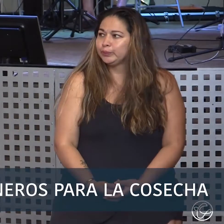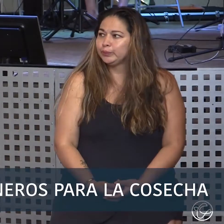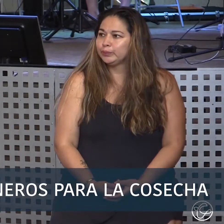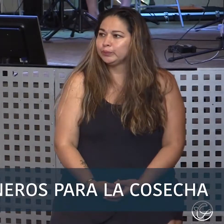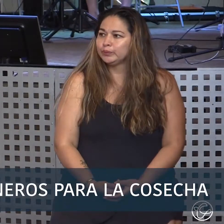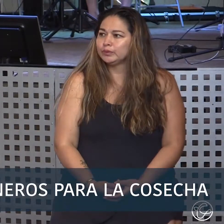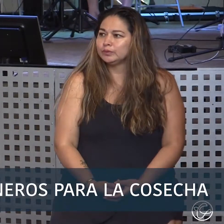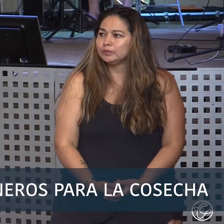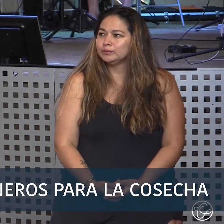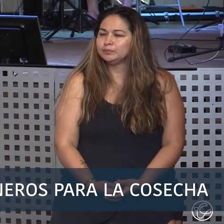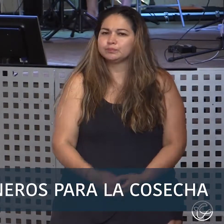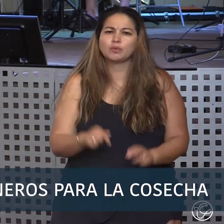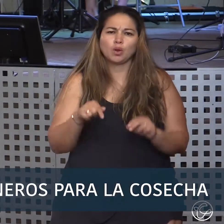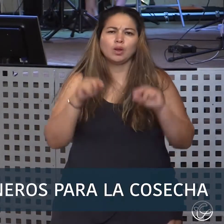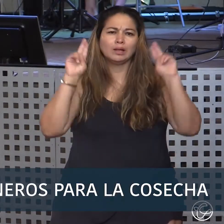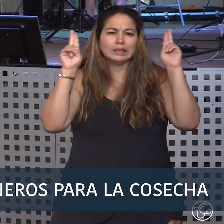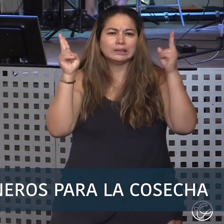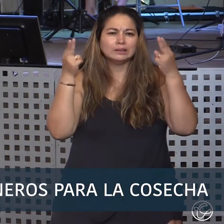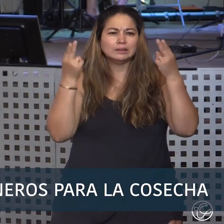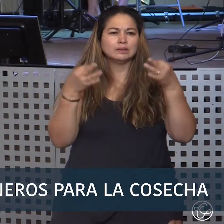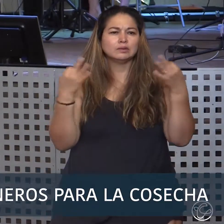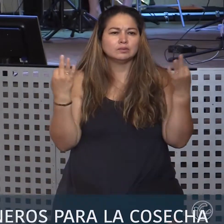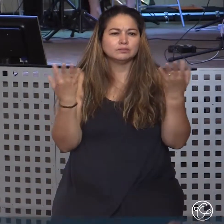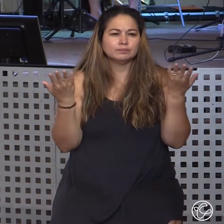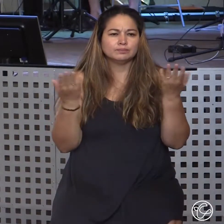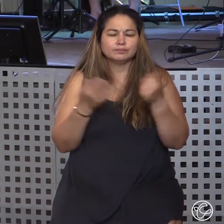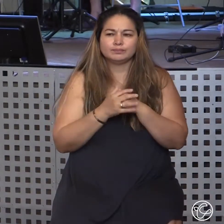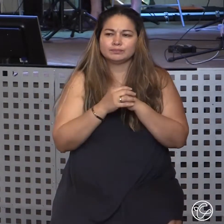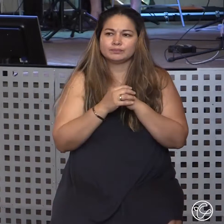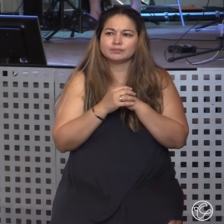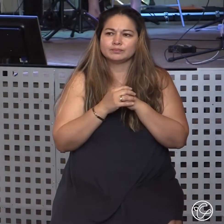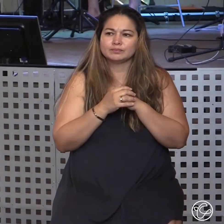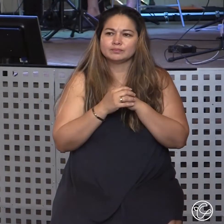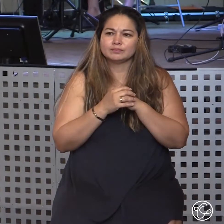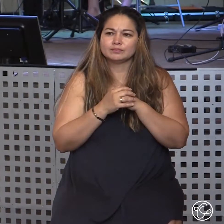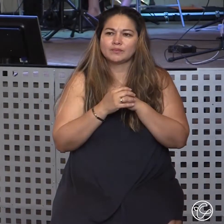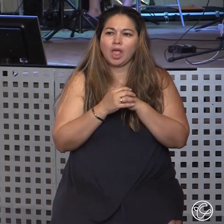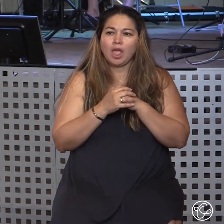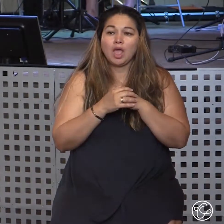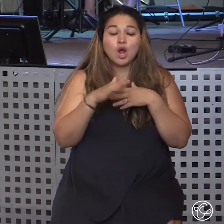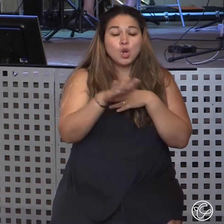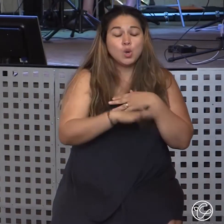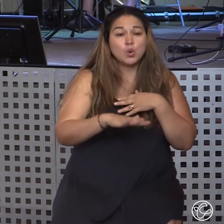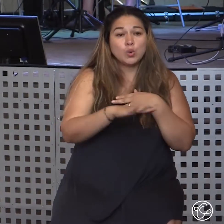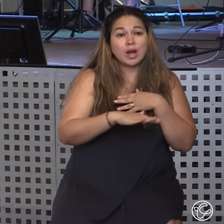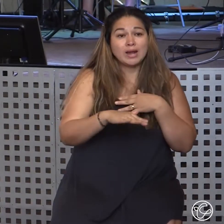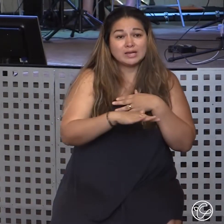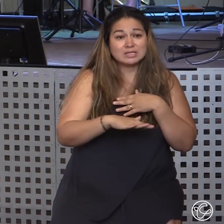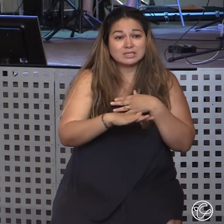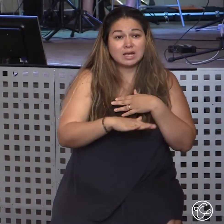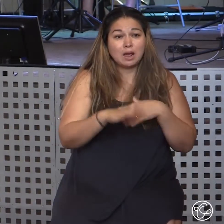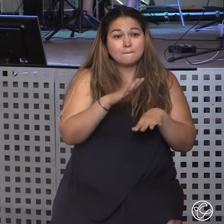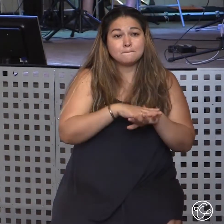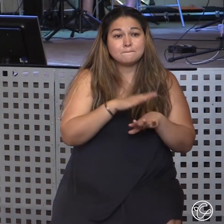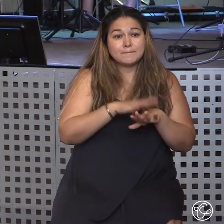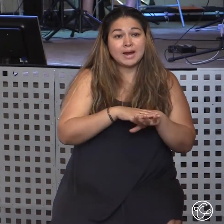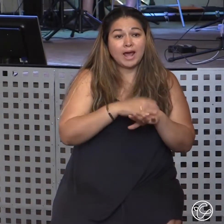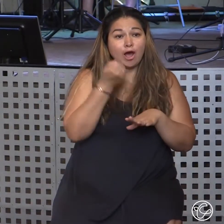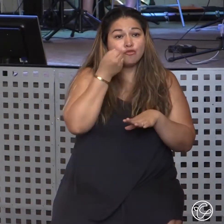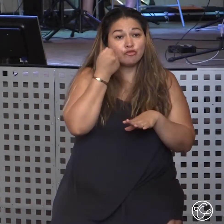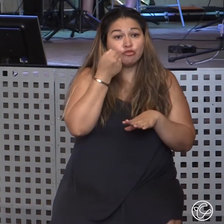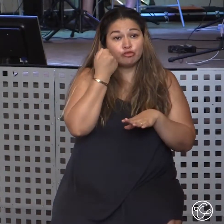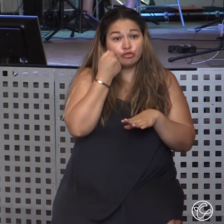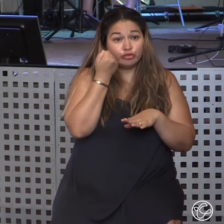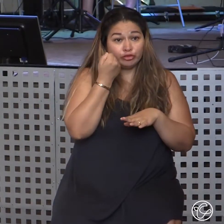cómo construir graneros para la cosecha. ¿Te parece? Ya que hemos